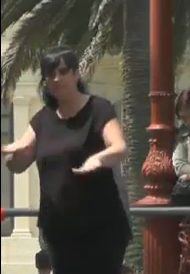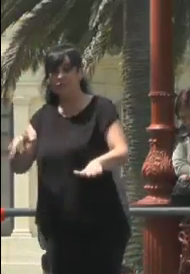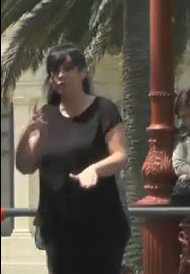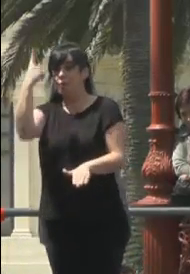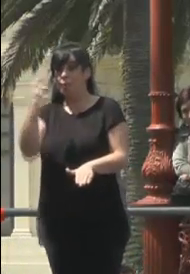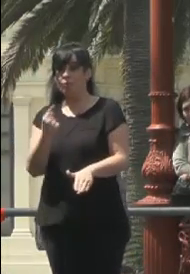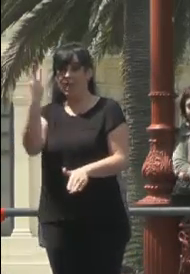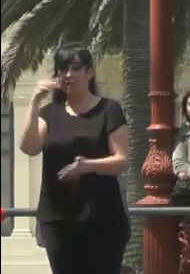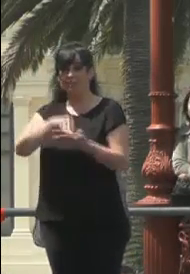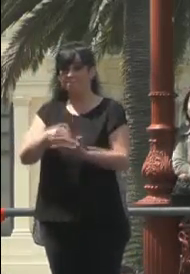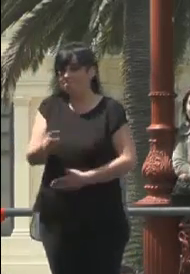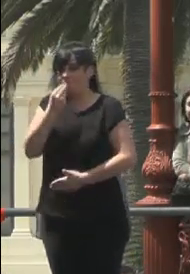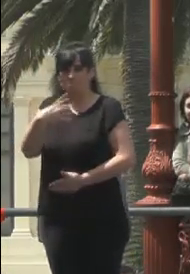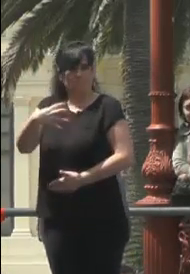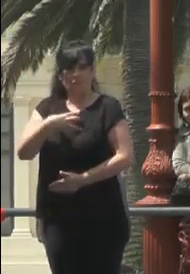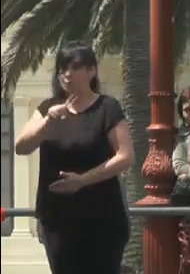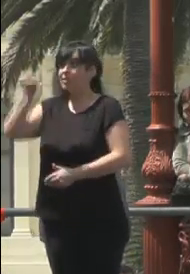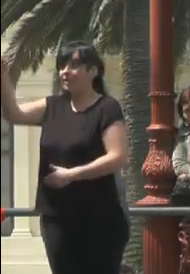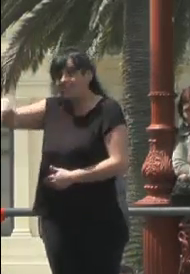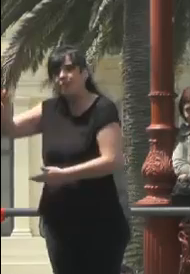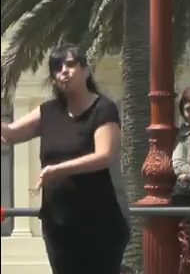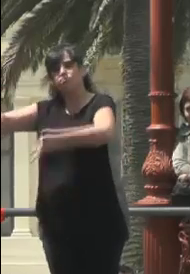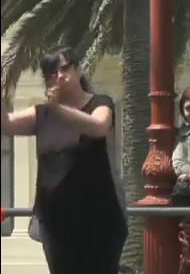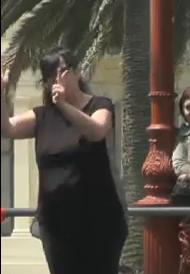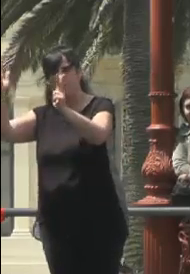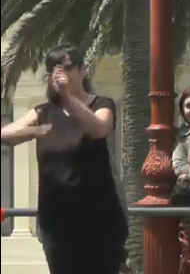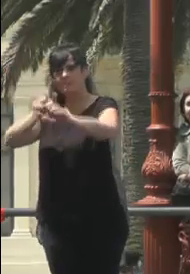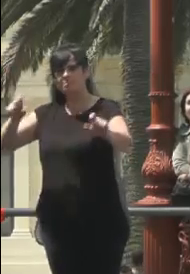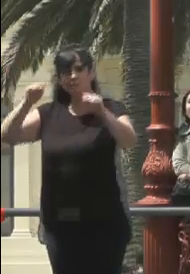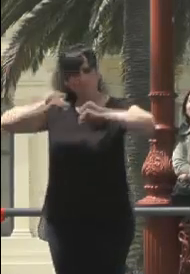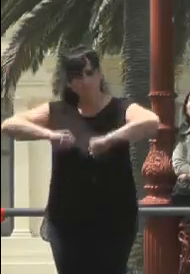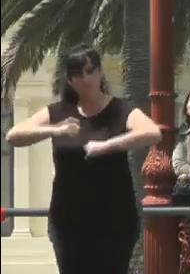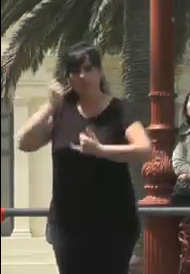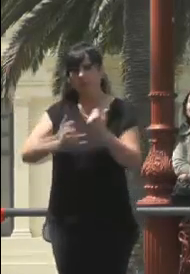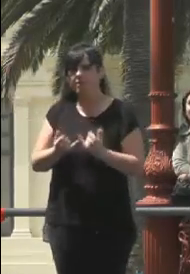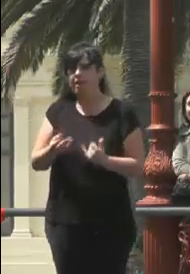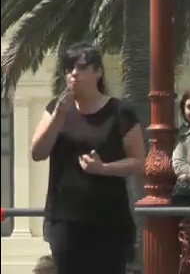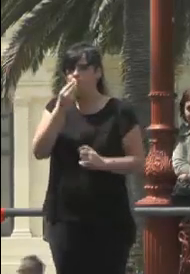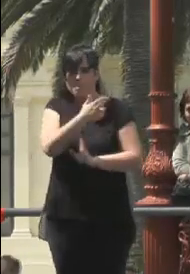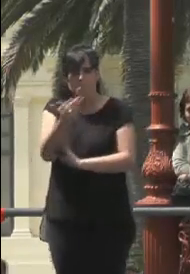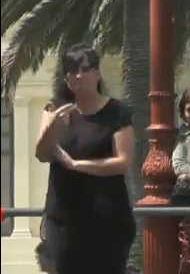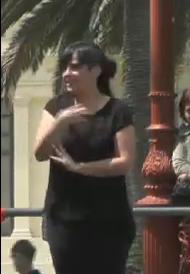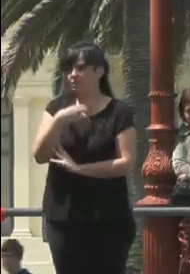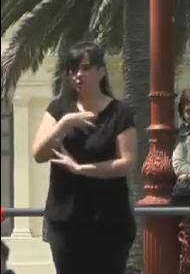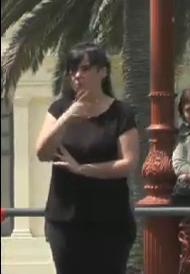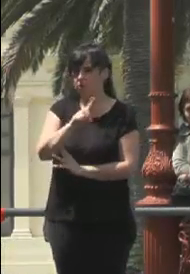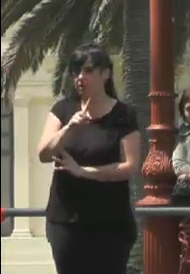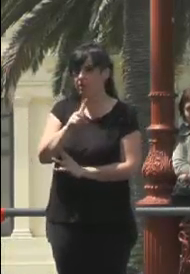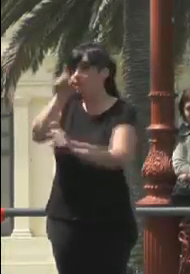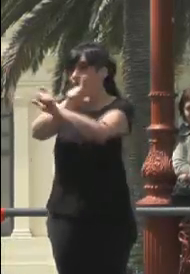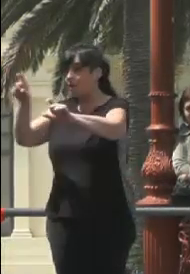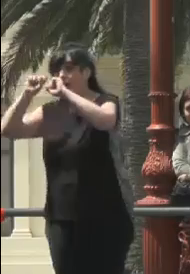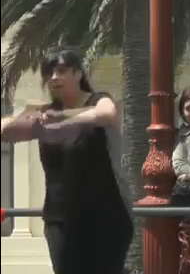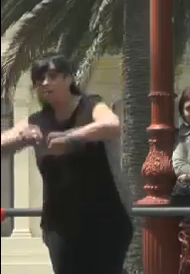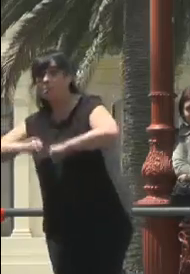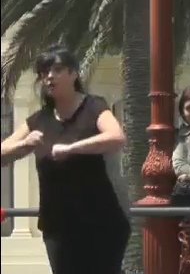3 comidas ao día. Nenos e nenas, persoas maiores que non poden comer peixe, persoas maiores que non